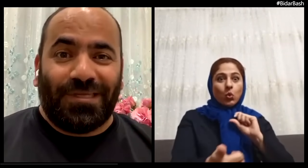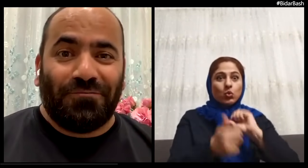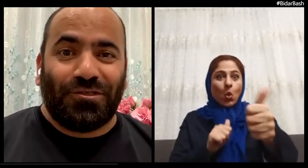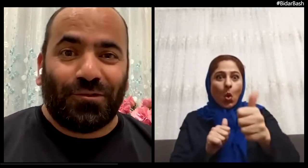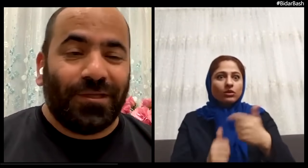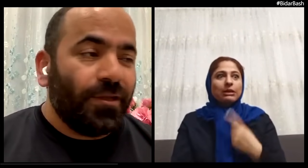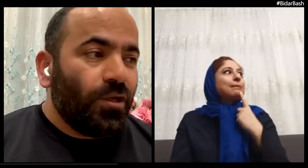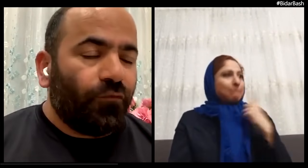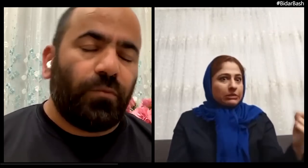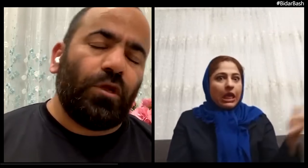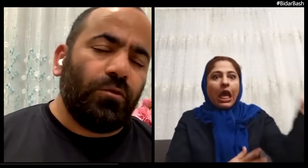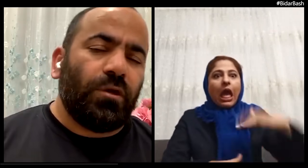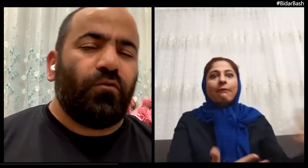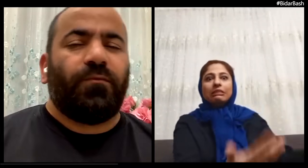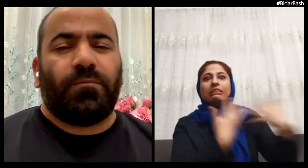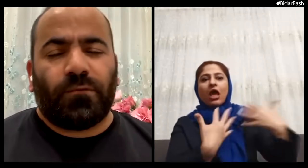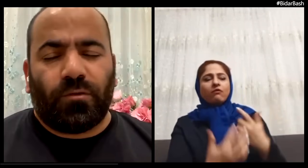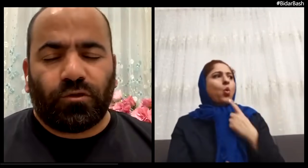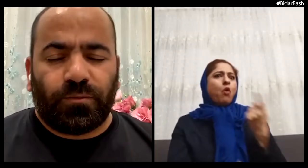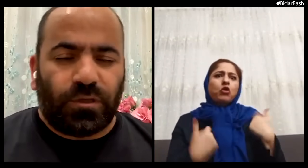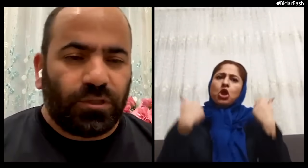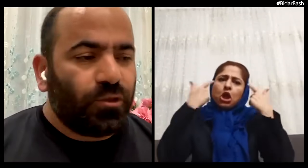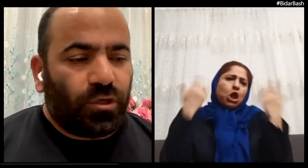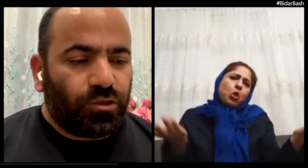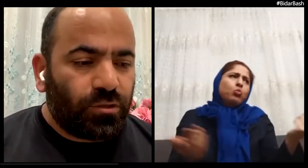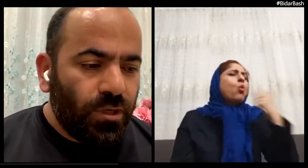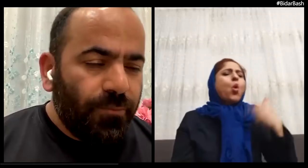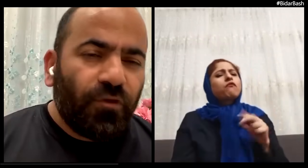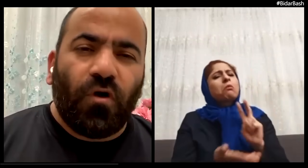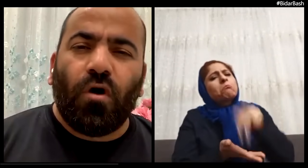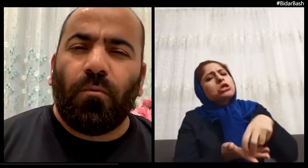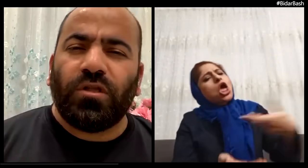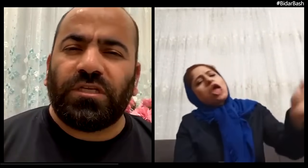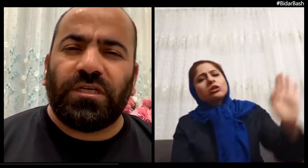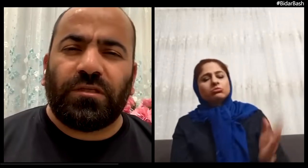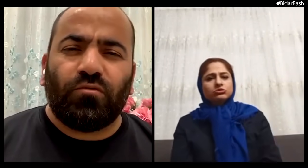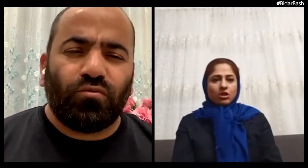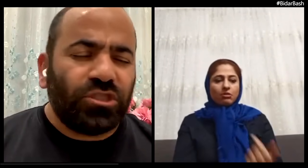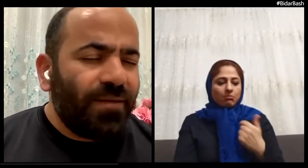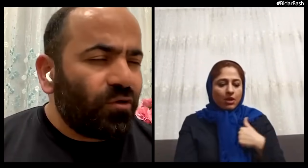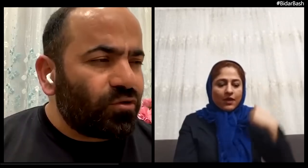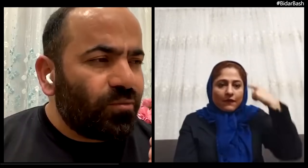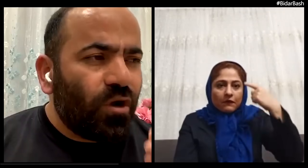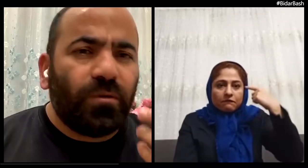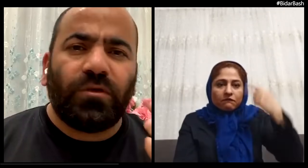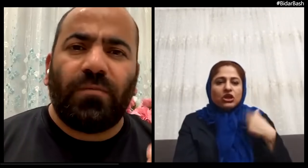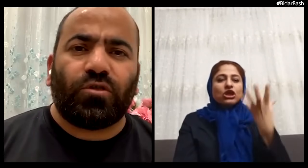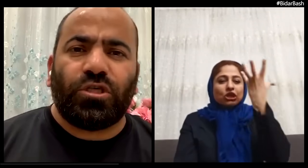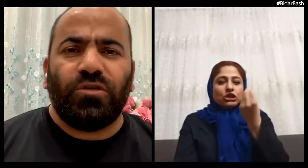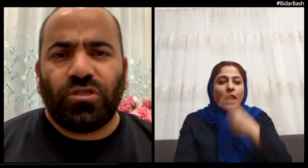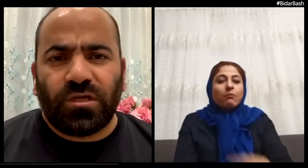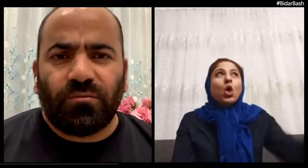الان بگم چی شده؟ گفتم نمیدونم. گفت میخوام اونجا پیاده شم. پیاده شد. گفت آقا ما دیگه اون شب تا صبح